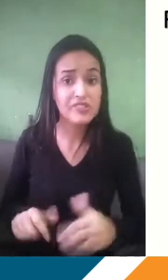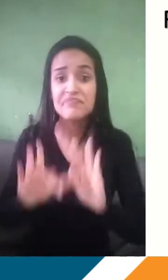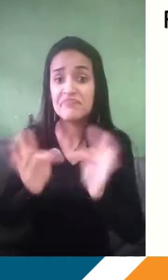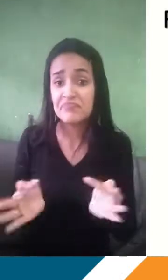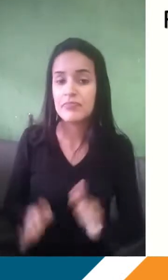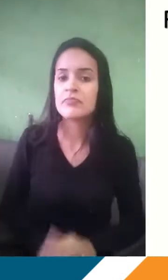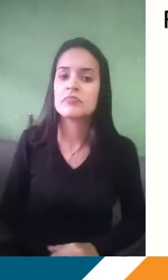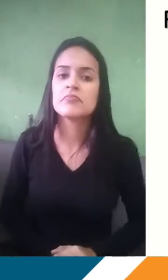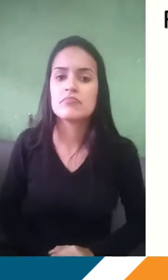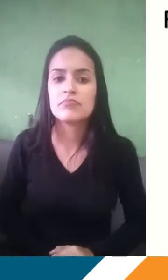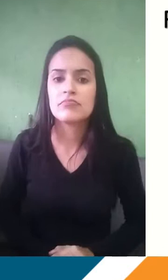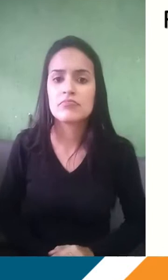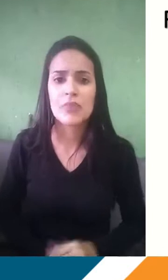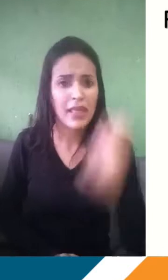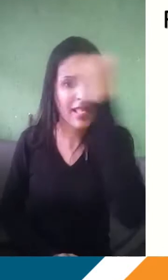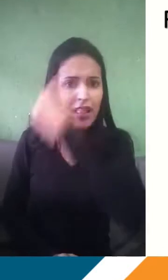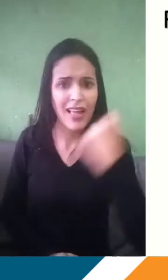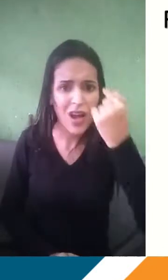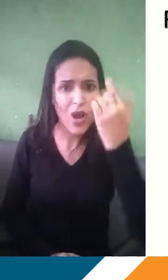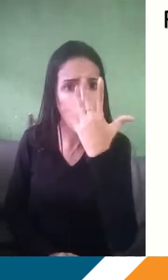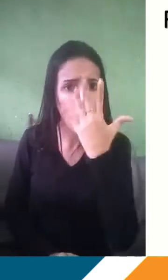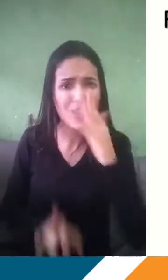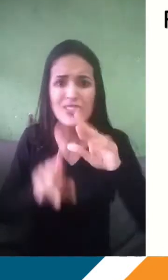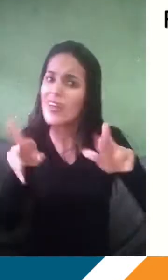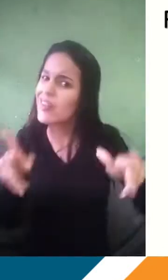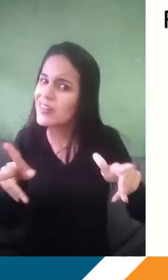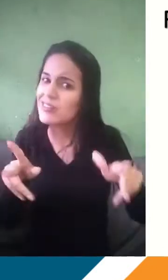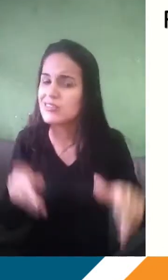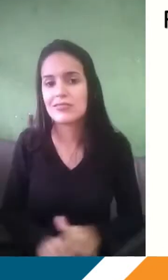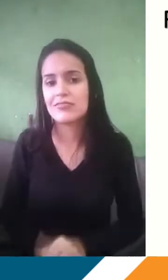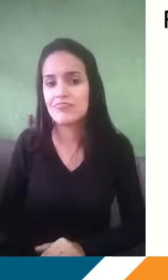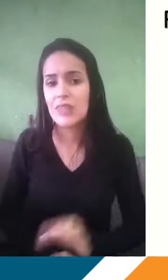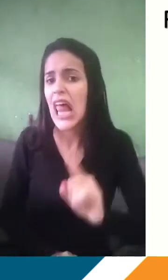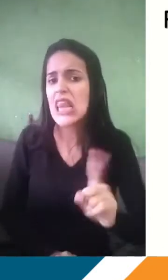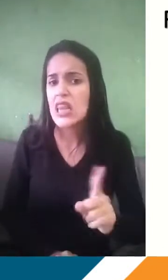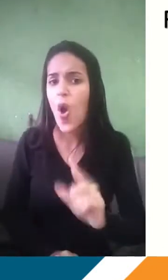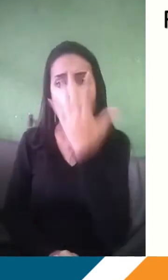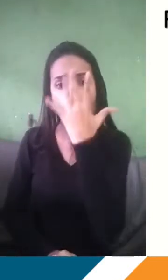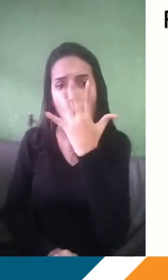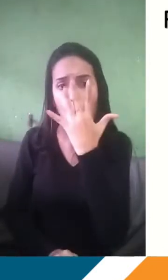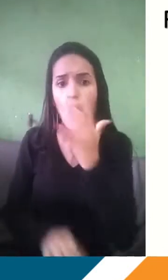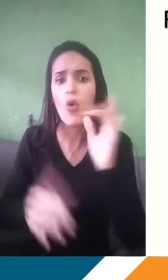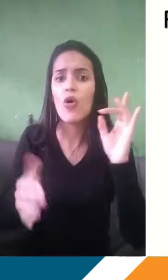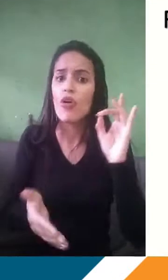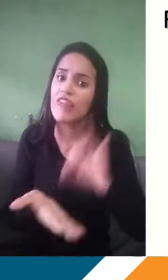não compromisso com a utilização da cor real do objeto.